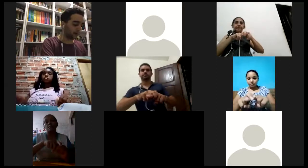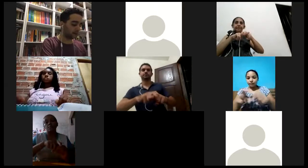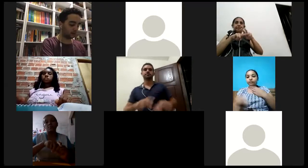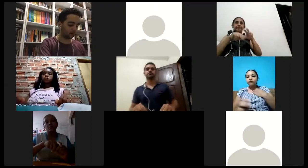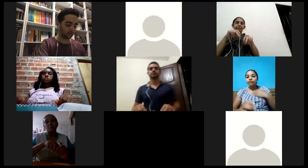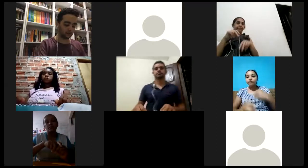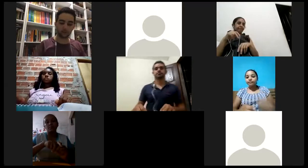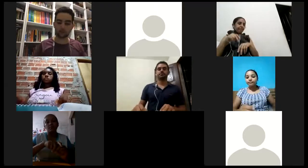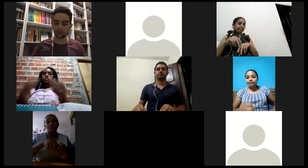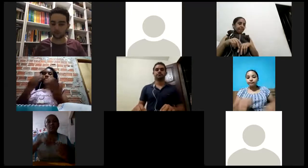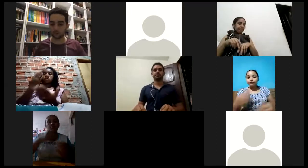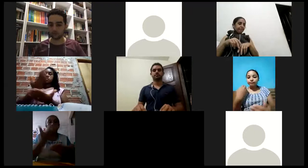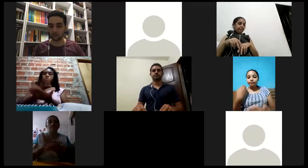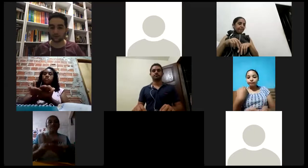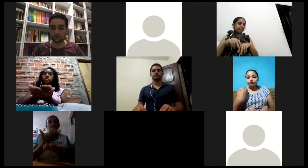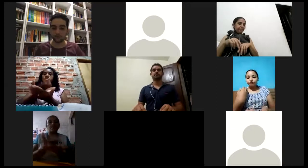Estudar.